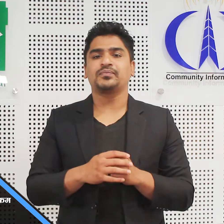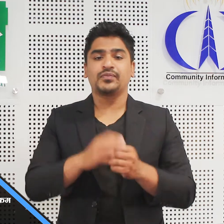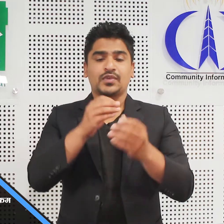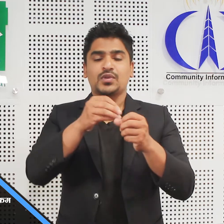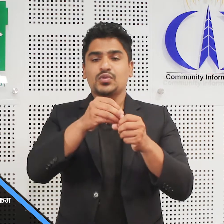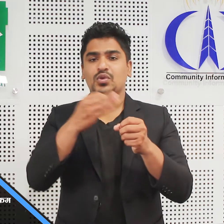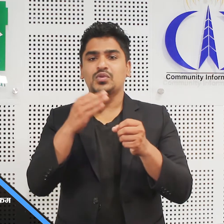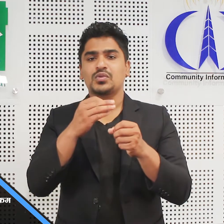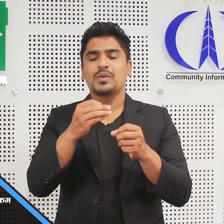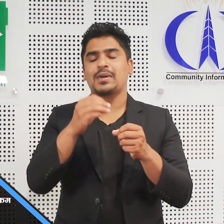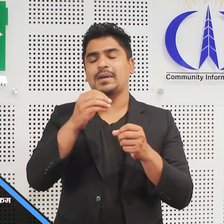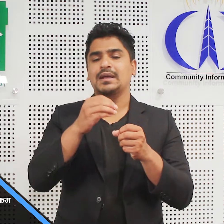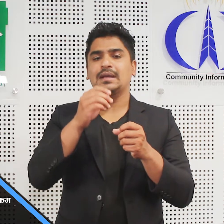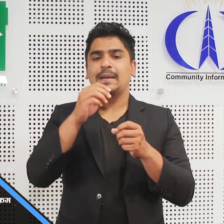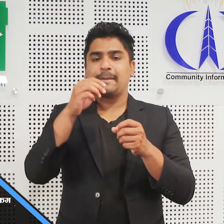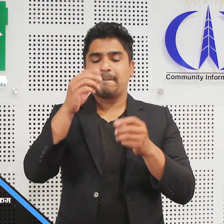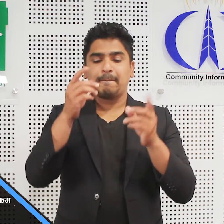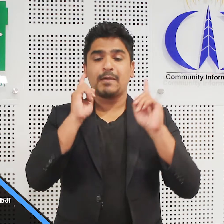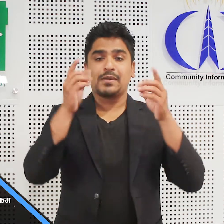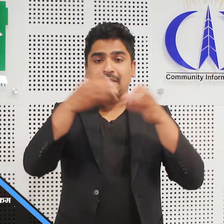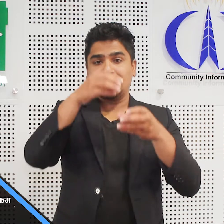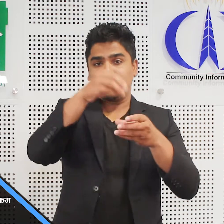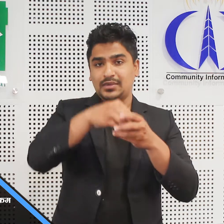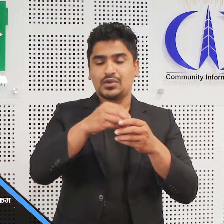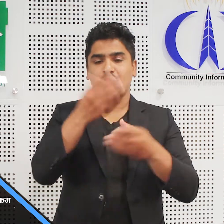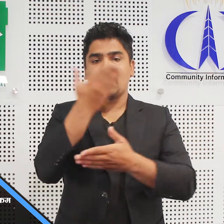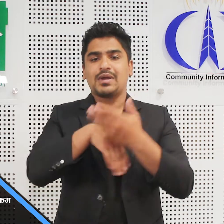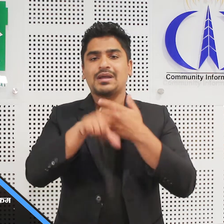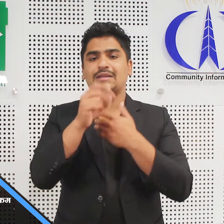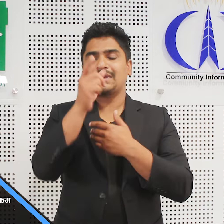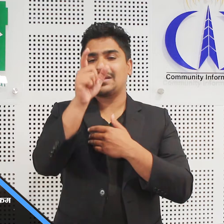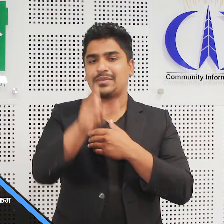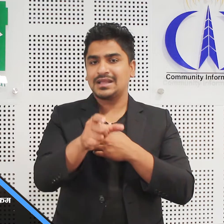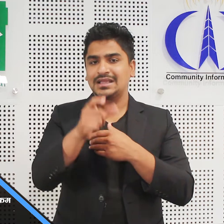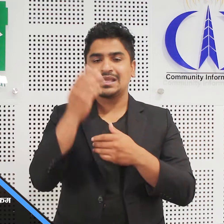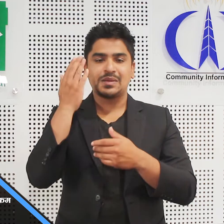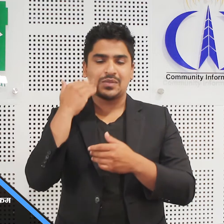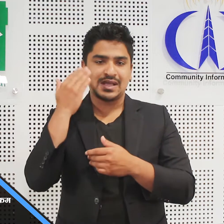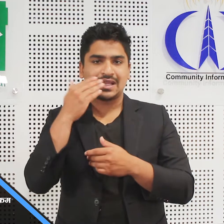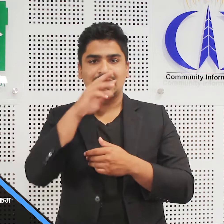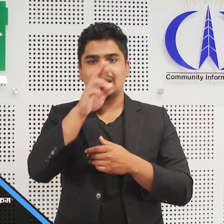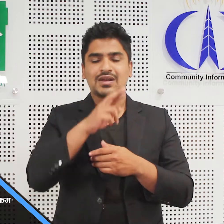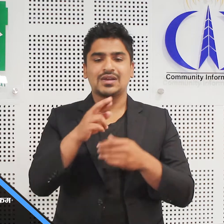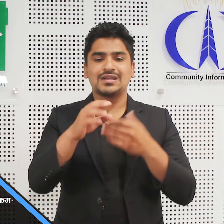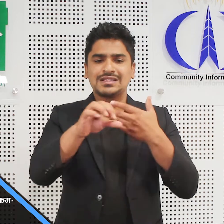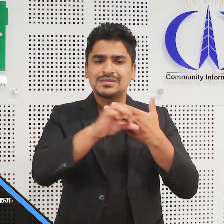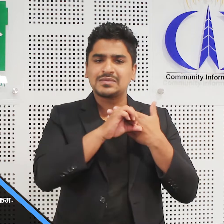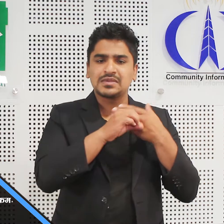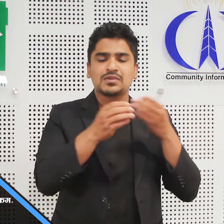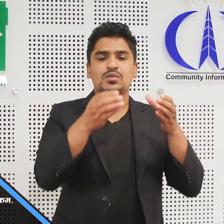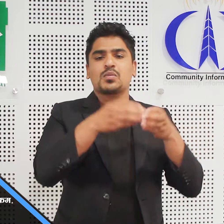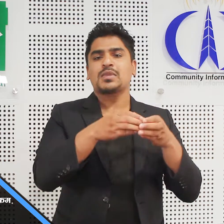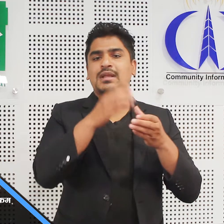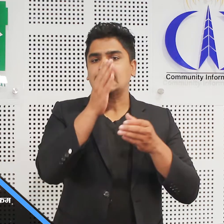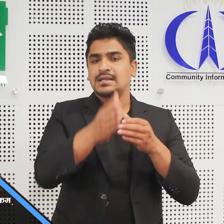धनुषाको मिथिला नगरपालिकाभित्रका अपाङ्गता भएका व्यक्ति, महिला तथा सीमान्तकृत समुदायले सञ्चालन